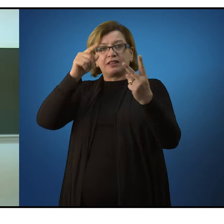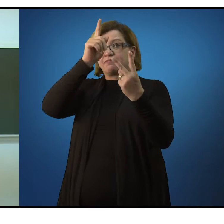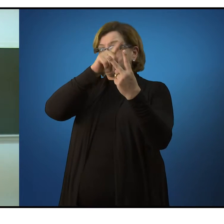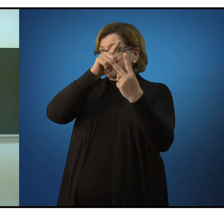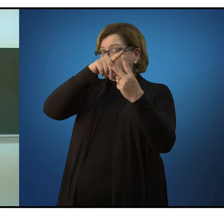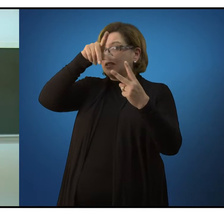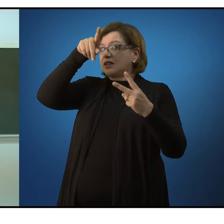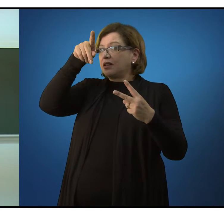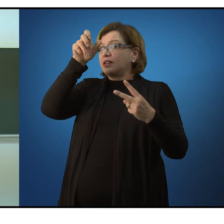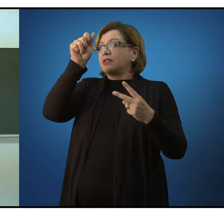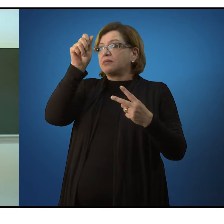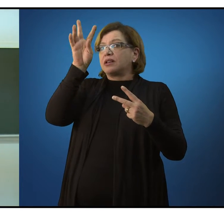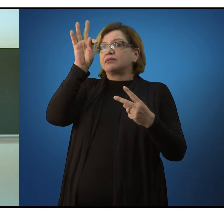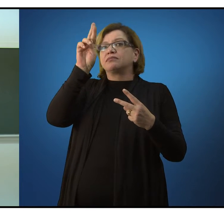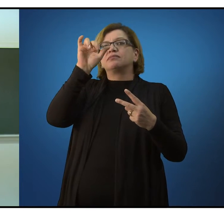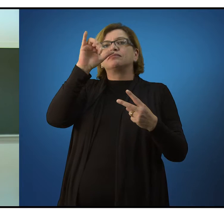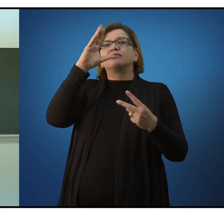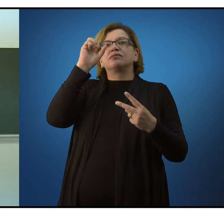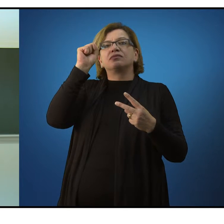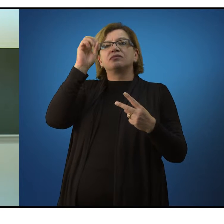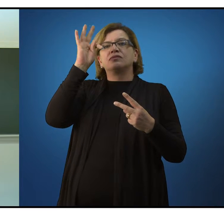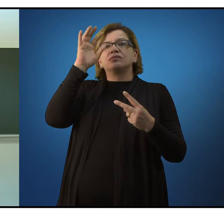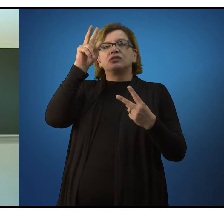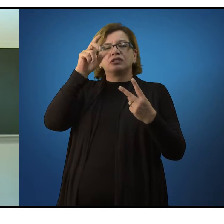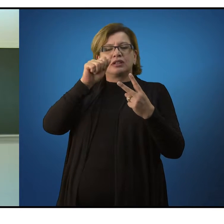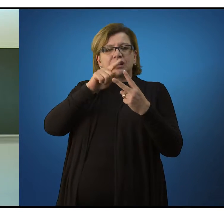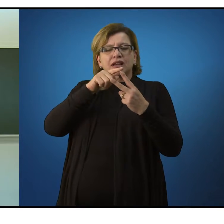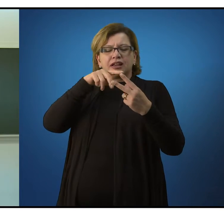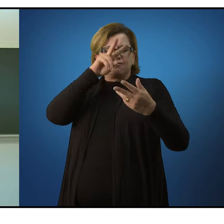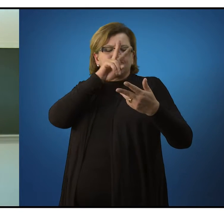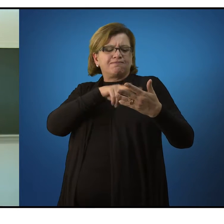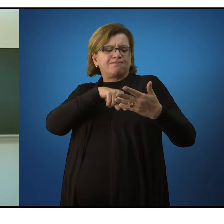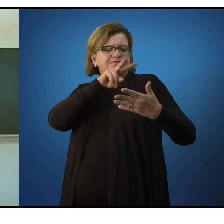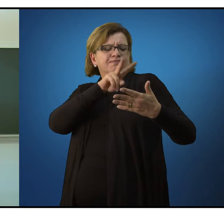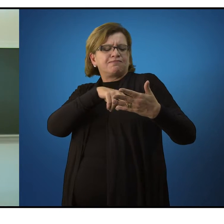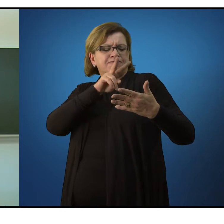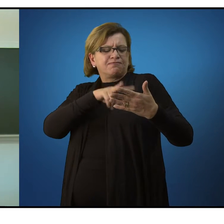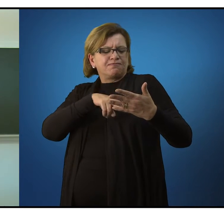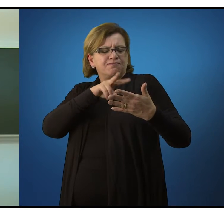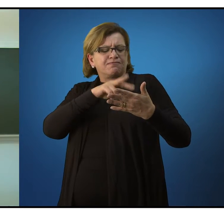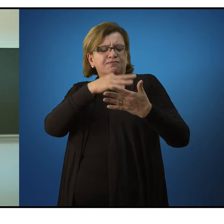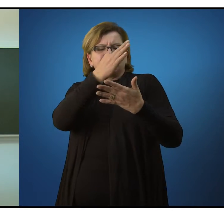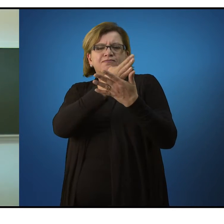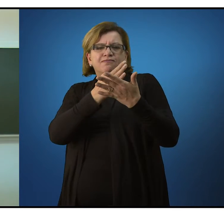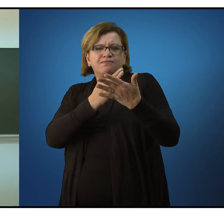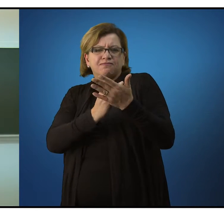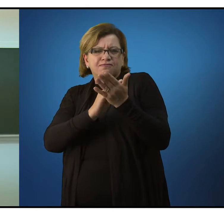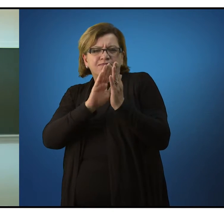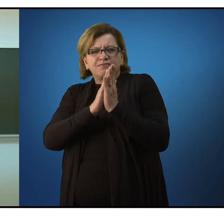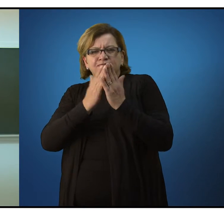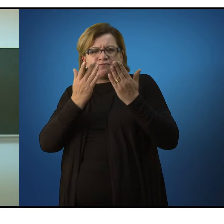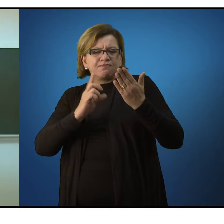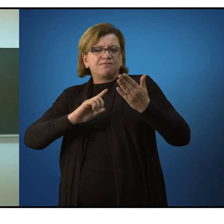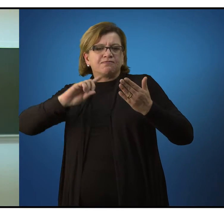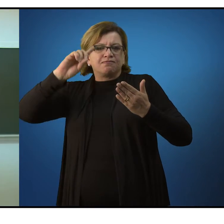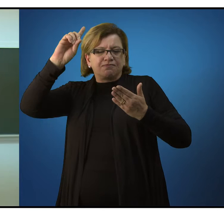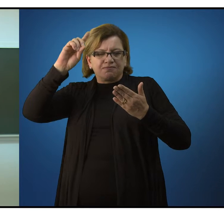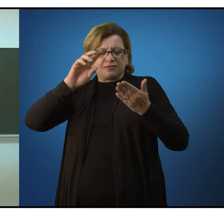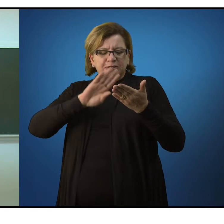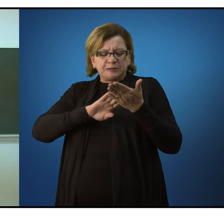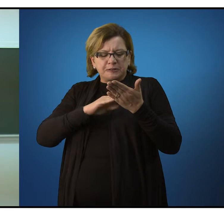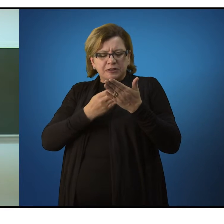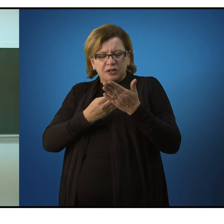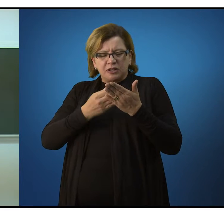patrística é, na verdade, leituras de textos bíblicos interpretados enquanto forma